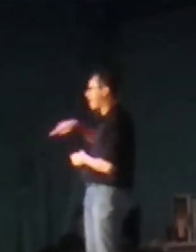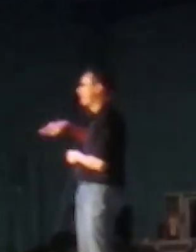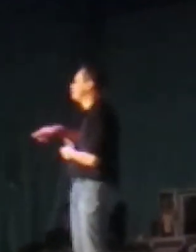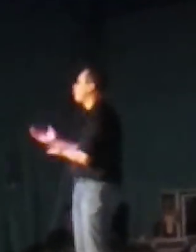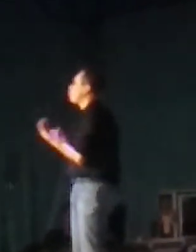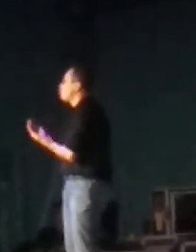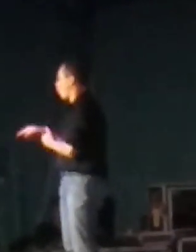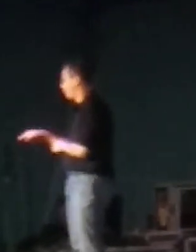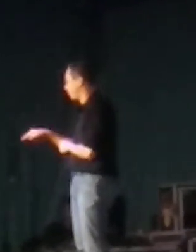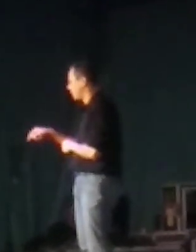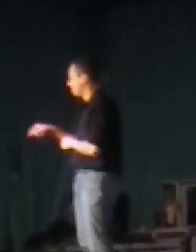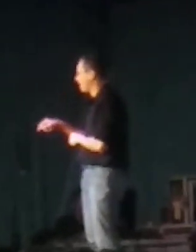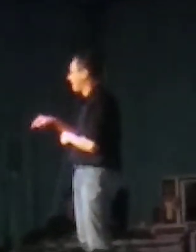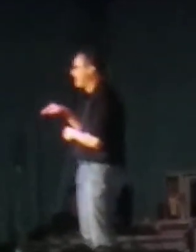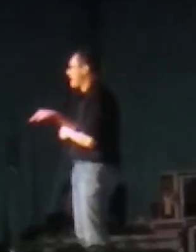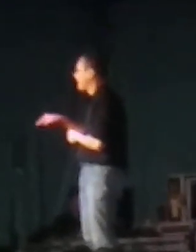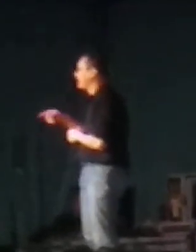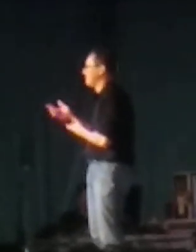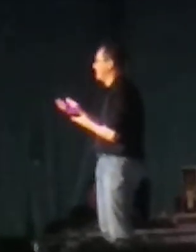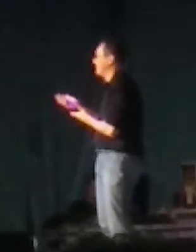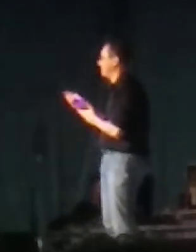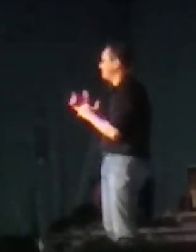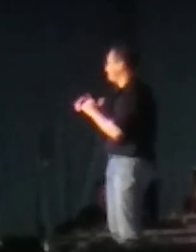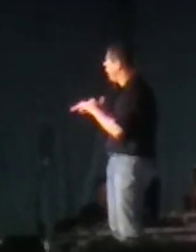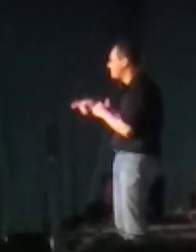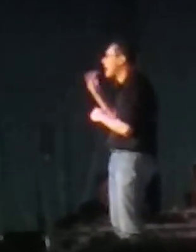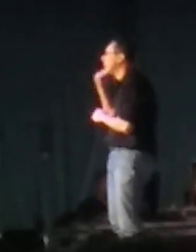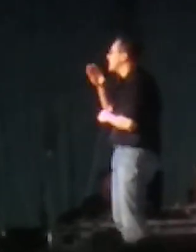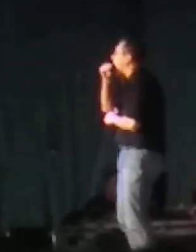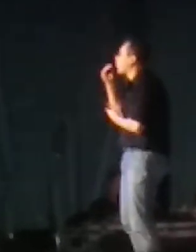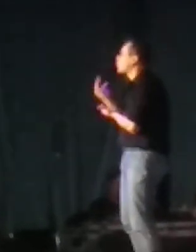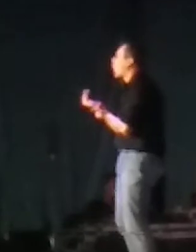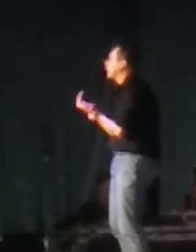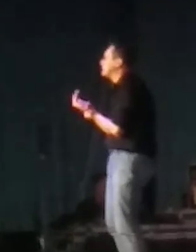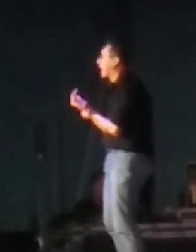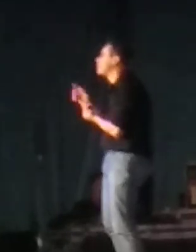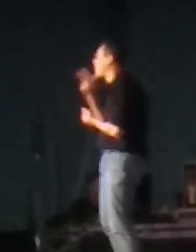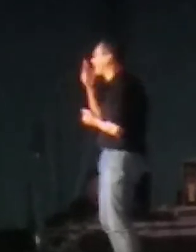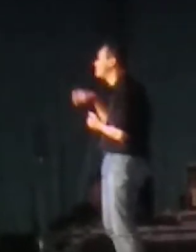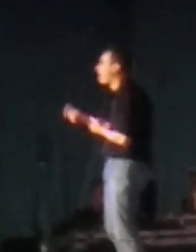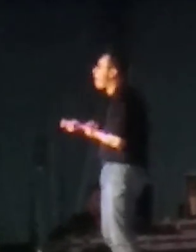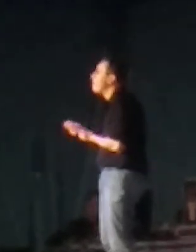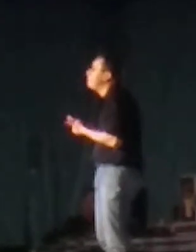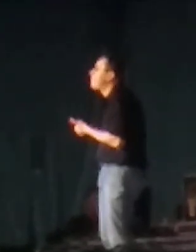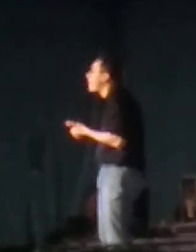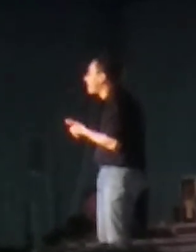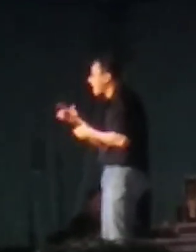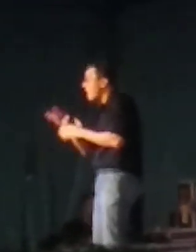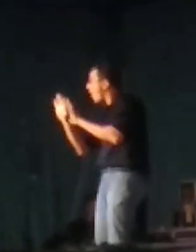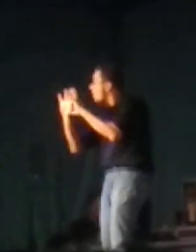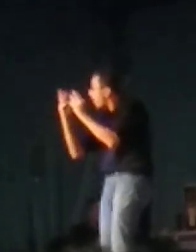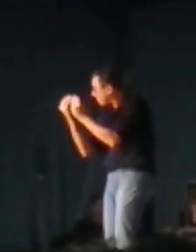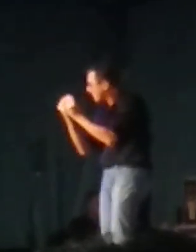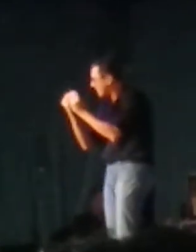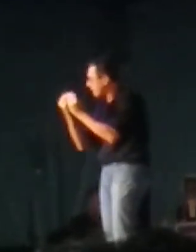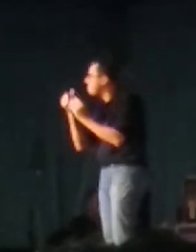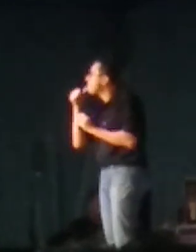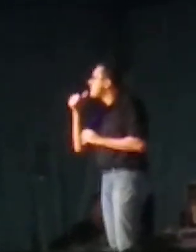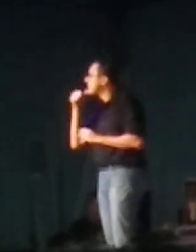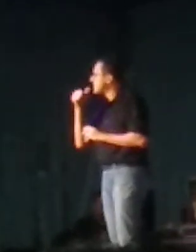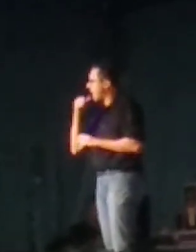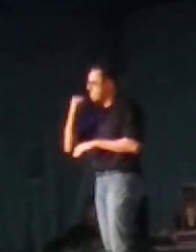Que ele tinha 12 anos quando esse crime aconteceu. Ele era um bebê, né? Então eu fui contar para ele. Ele era